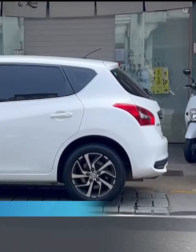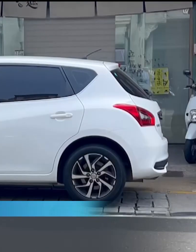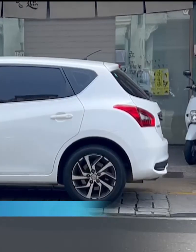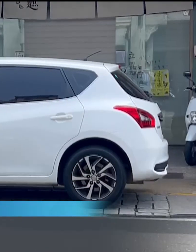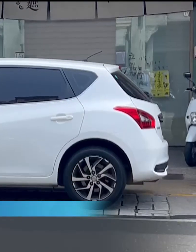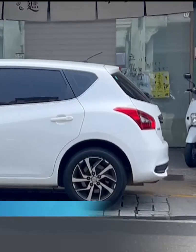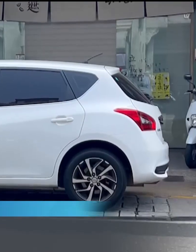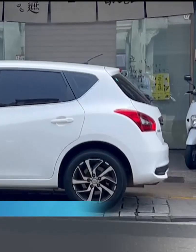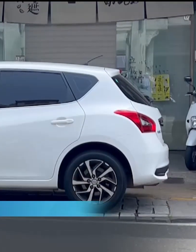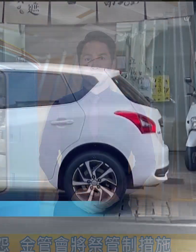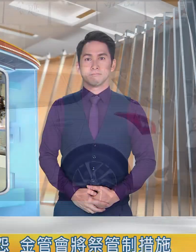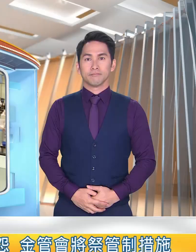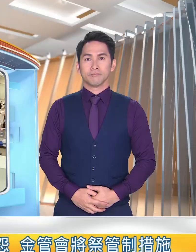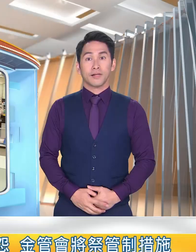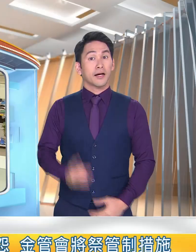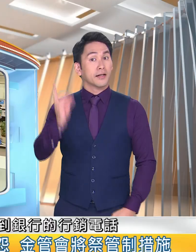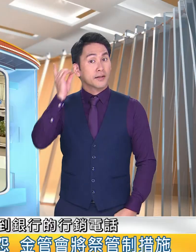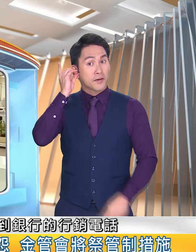正恒台南报道。